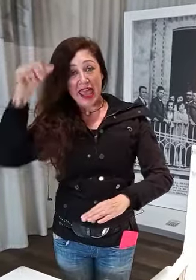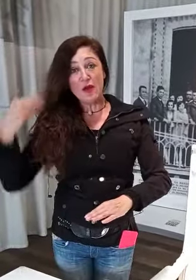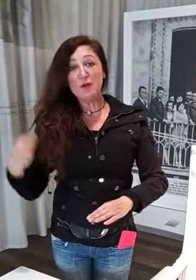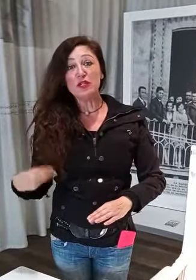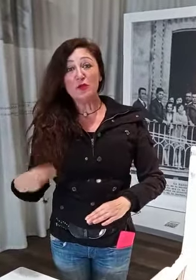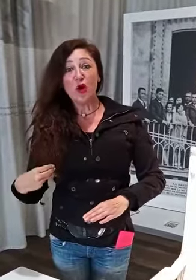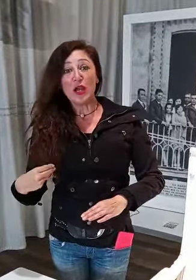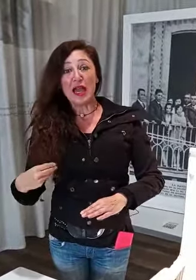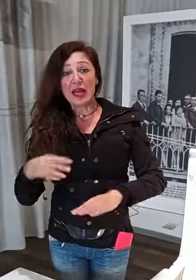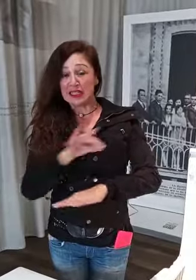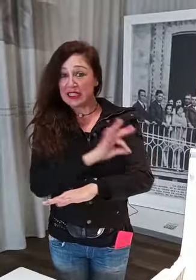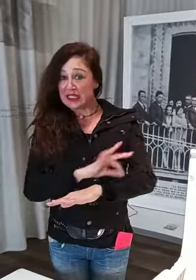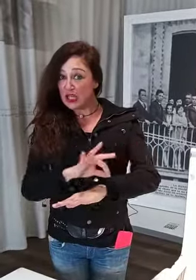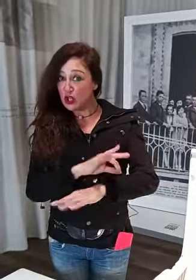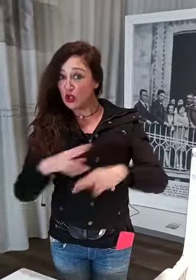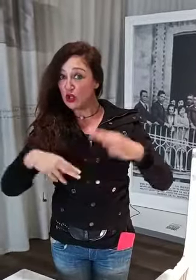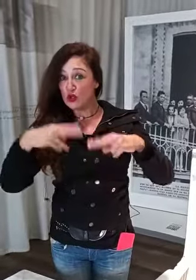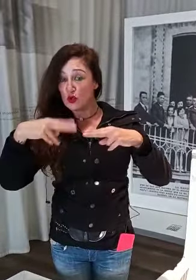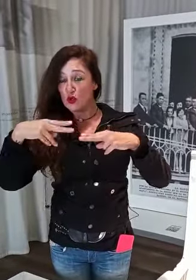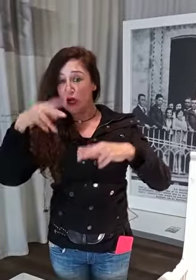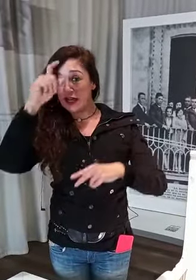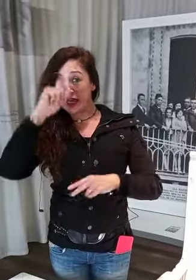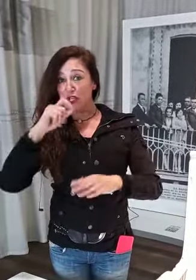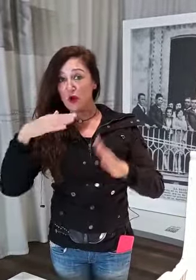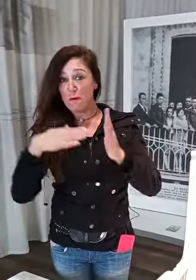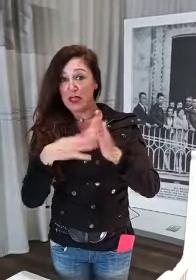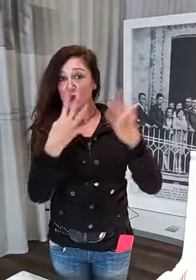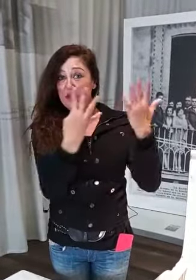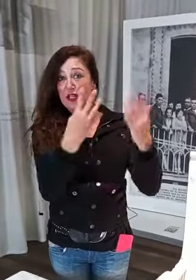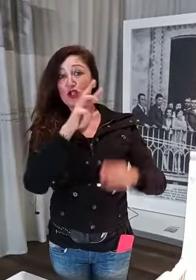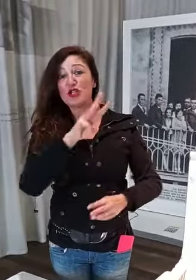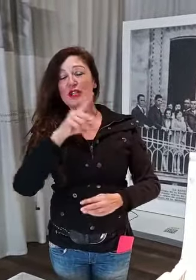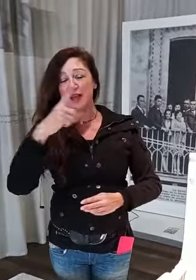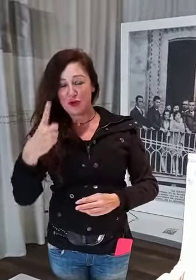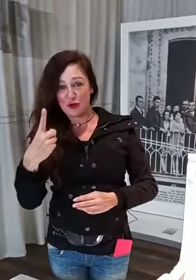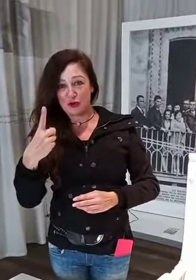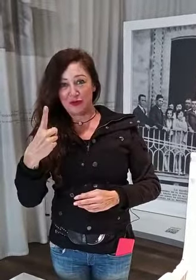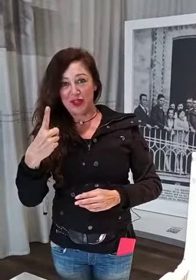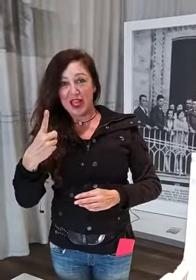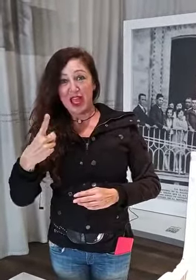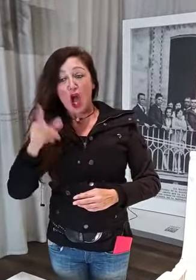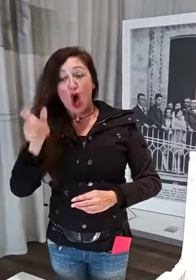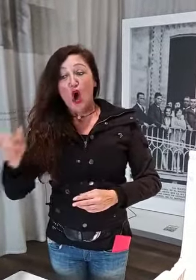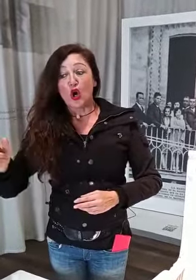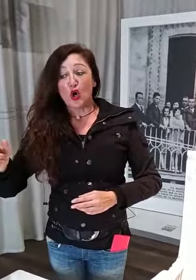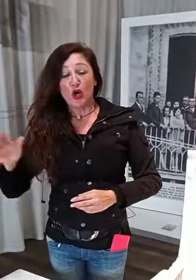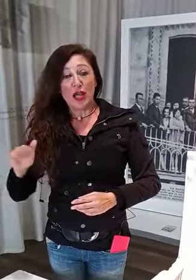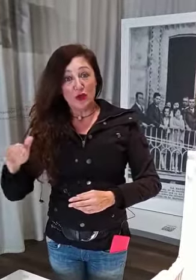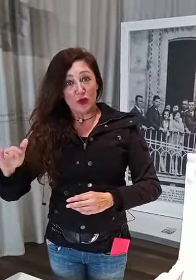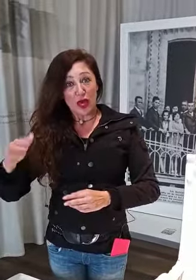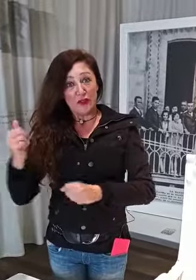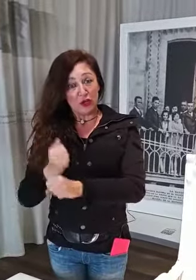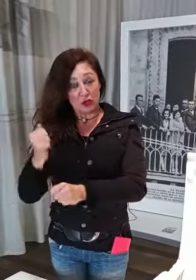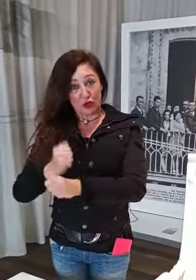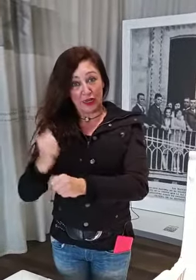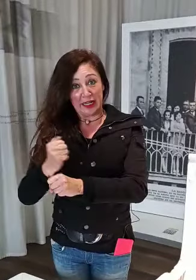Él mismo la diseñó y construyó en el año 1931, con la ayuda de los